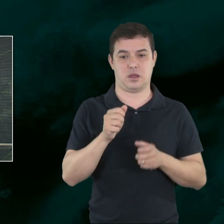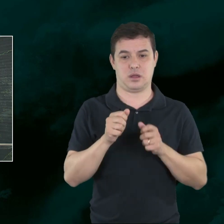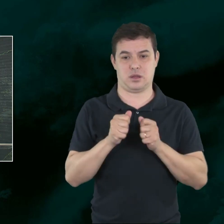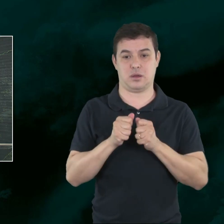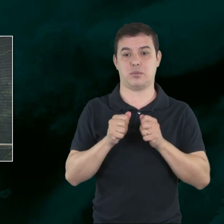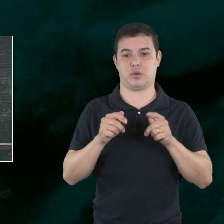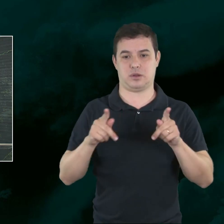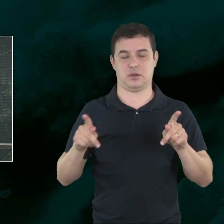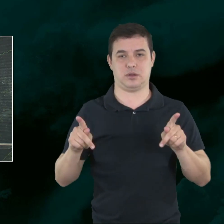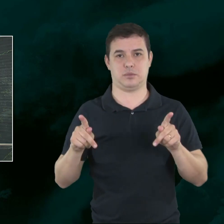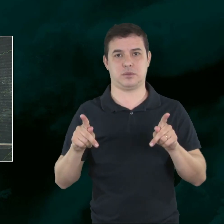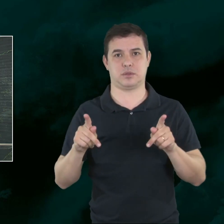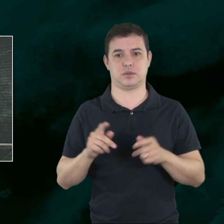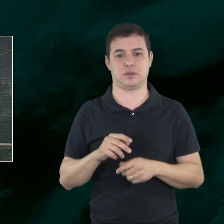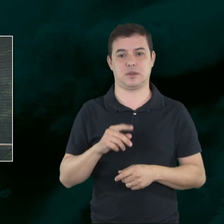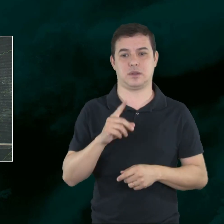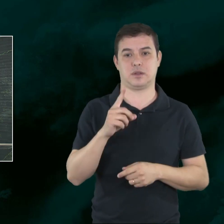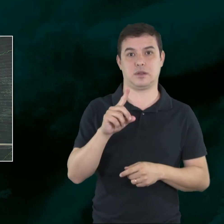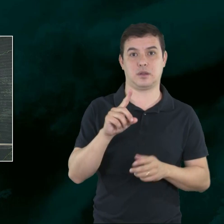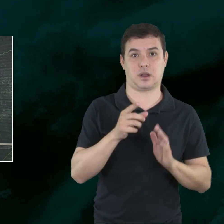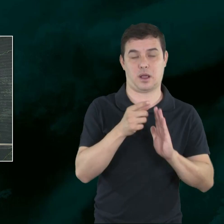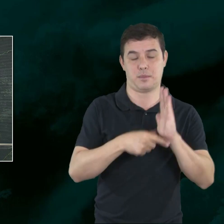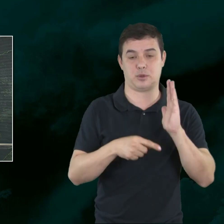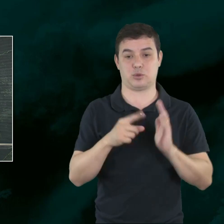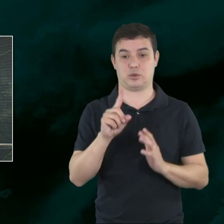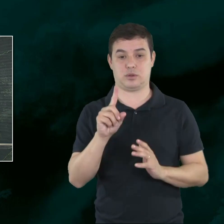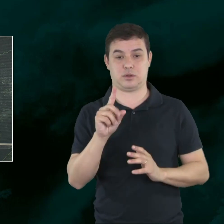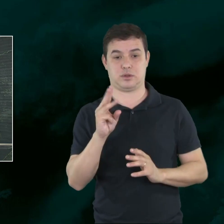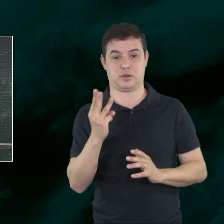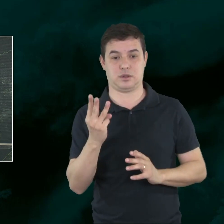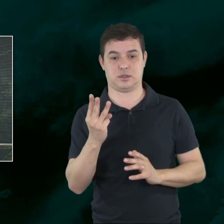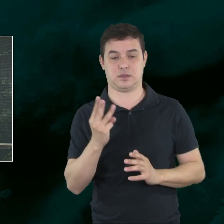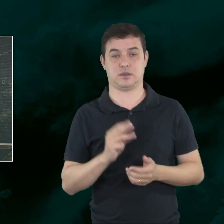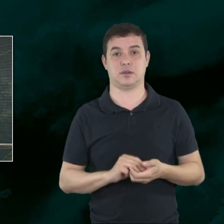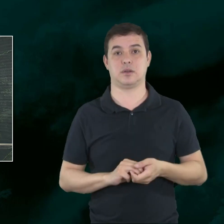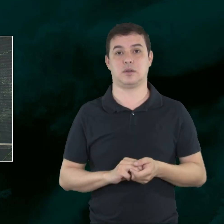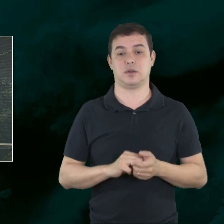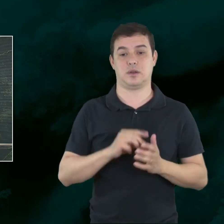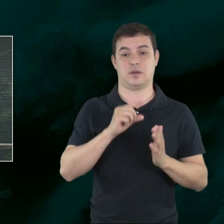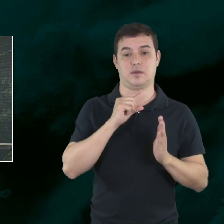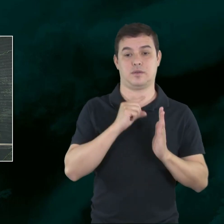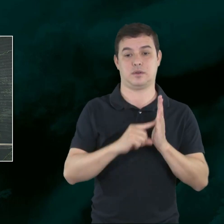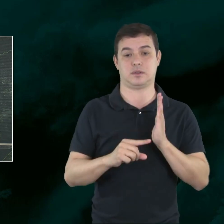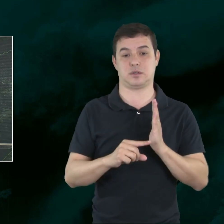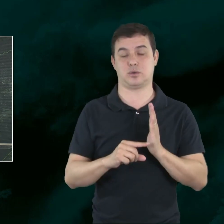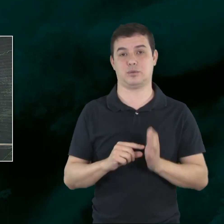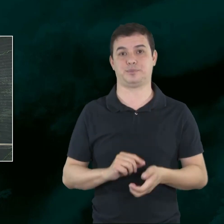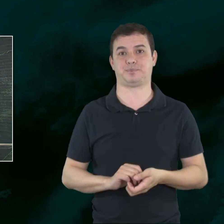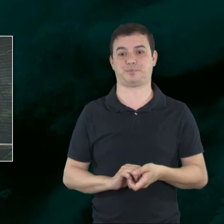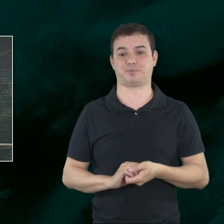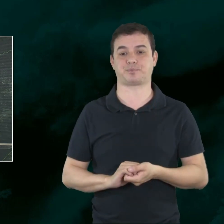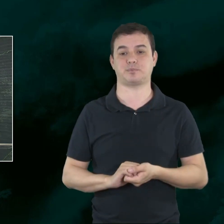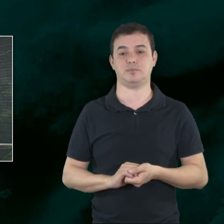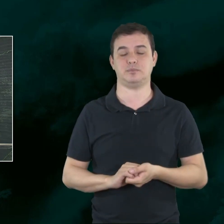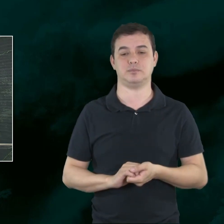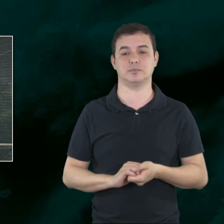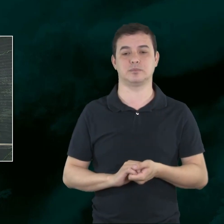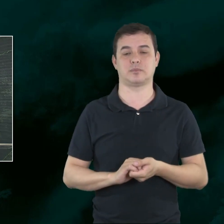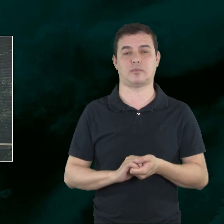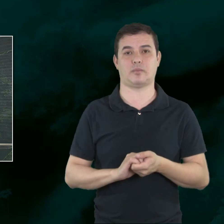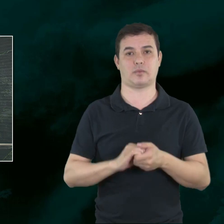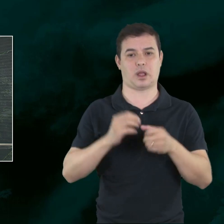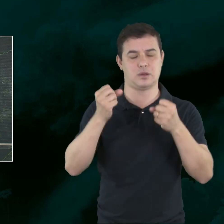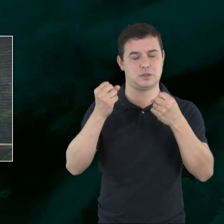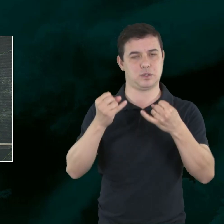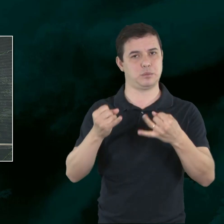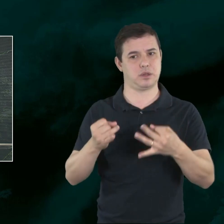muito claramente. Eu não vou, né, gastar tempo para ler muita coisa sobre isso, mas vocês devem saber, né,